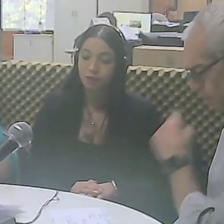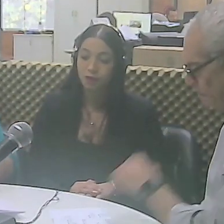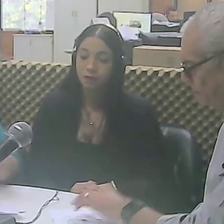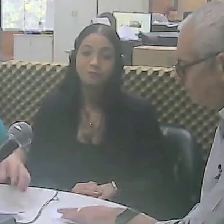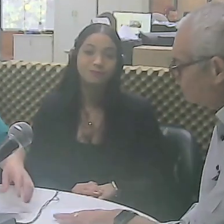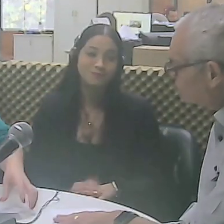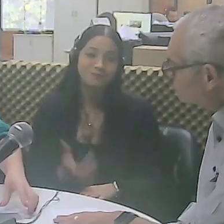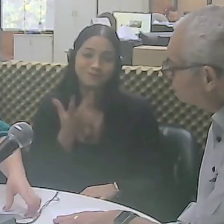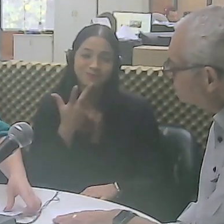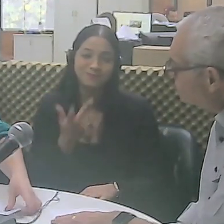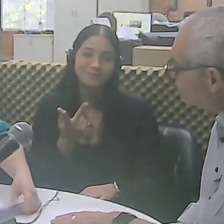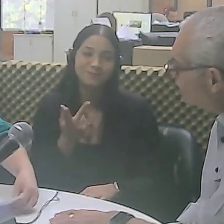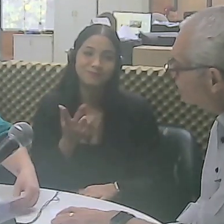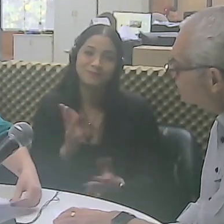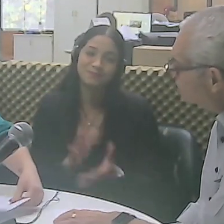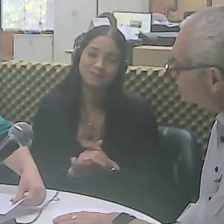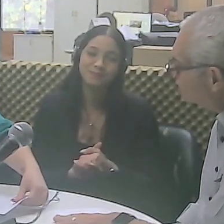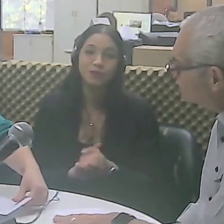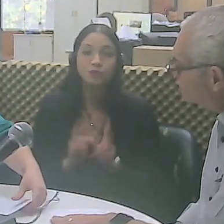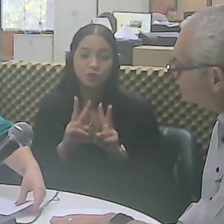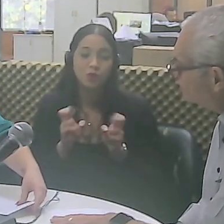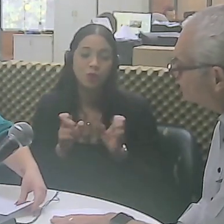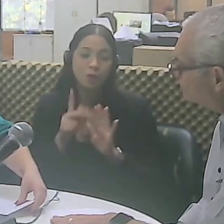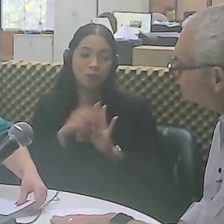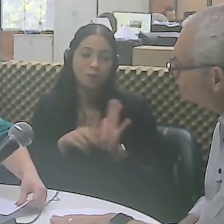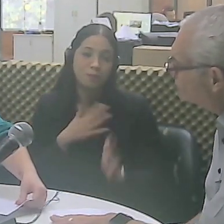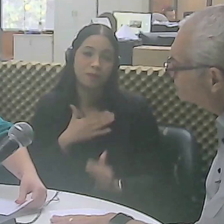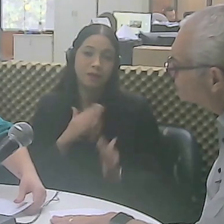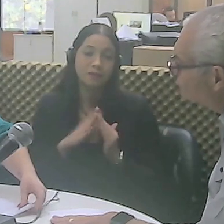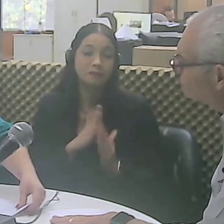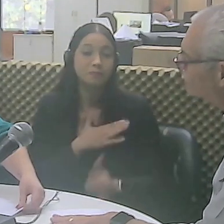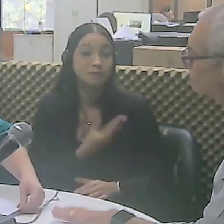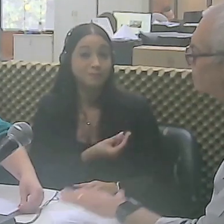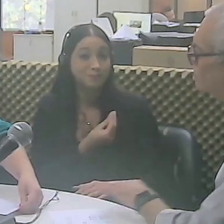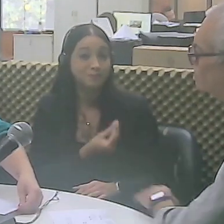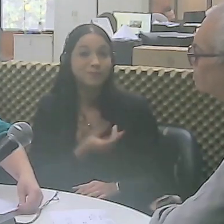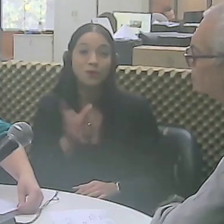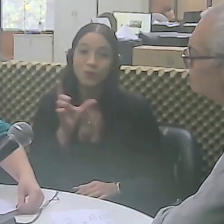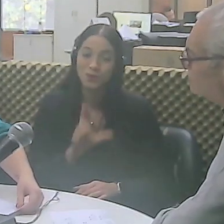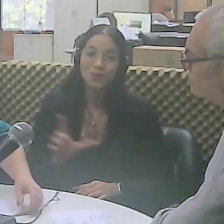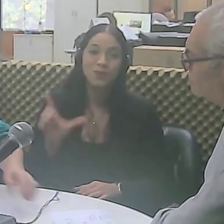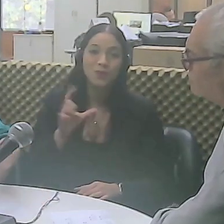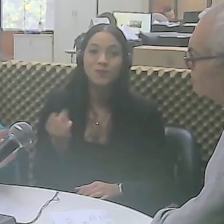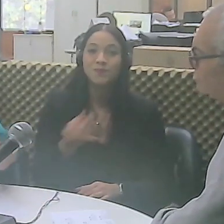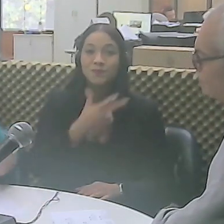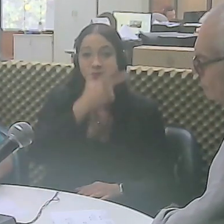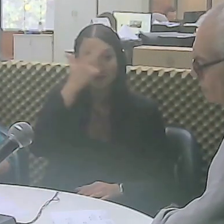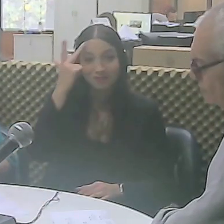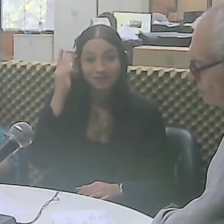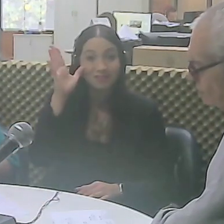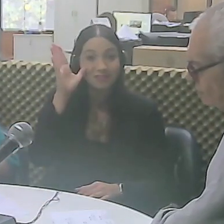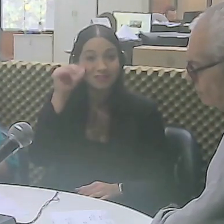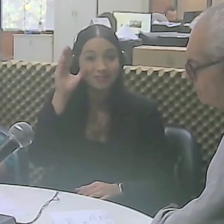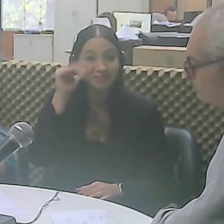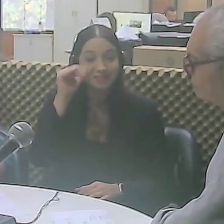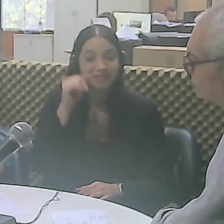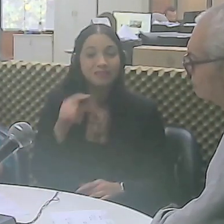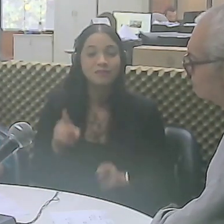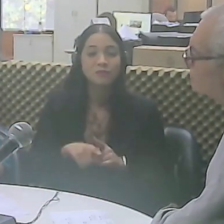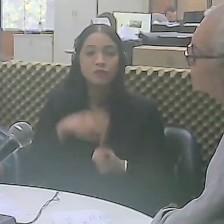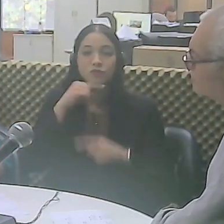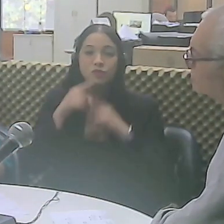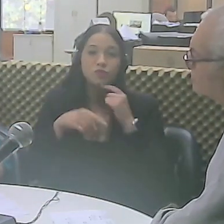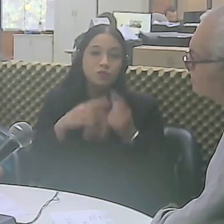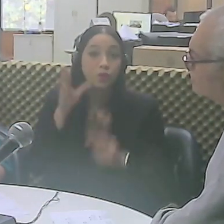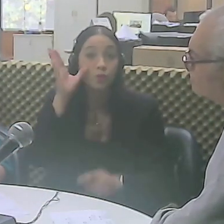Já que você falou aí um pouco do programa Minha Casa Minha Vida, com certeza muitas pessoas que estão nos acompanhando têm